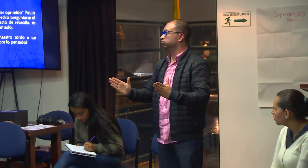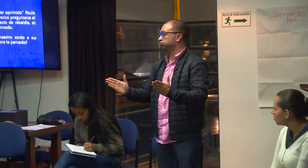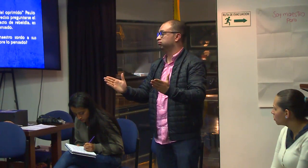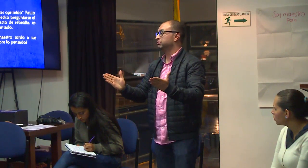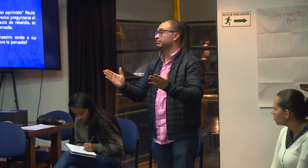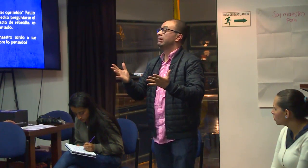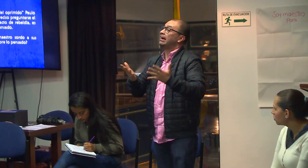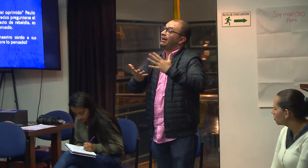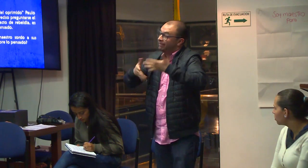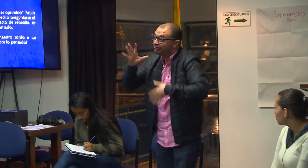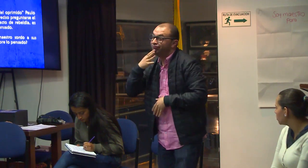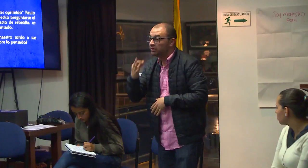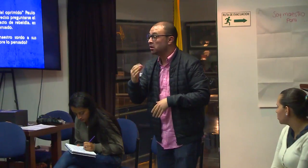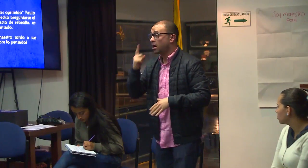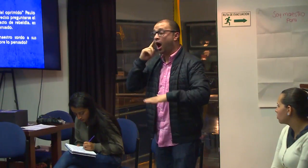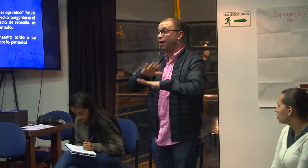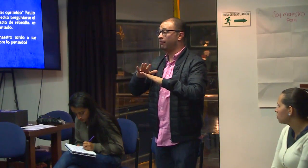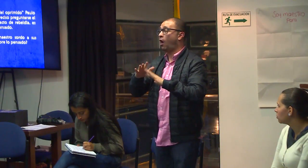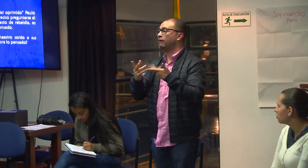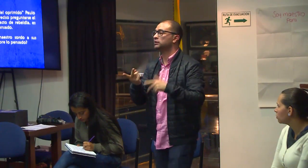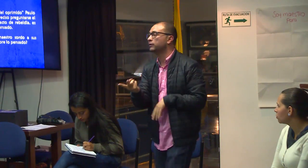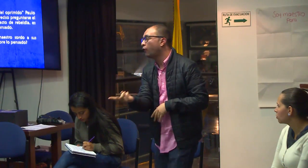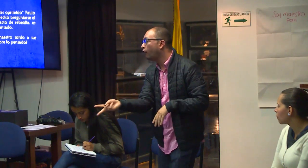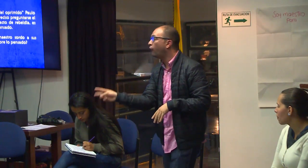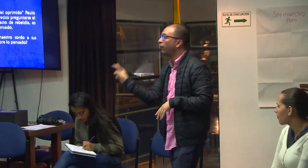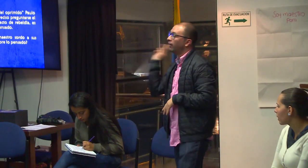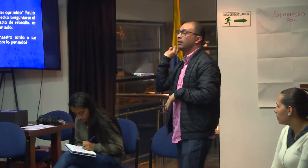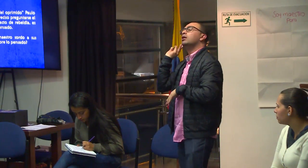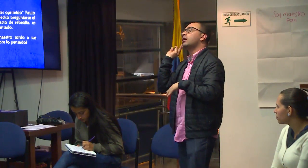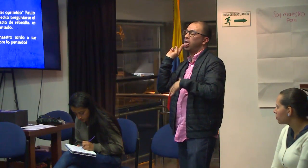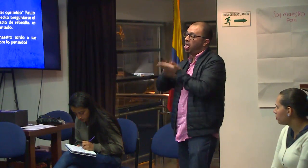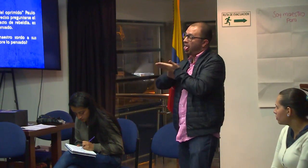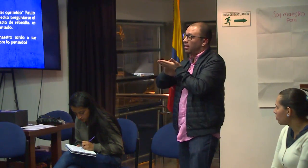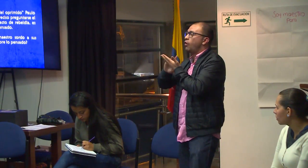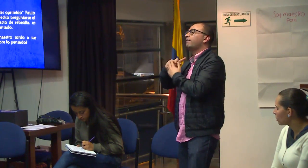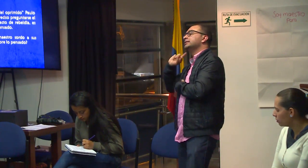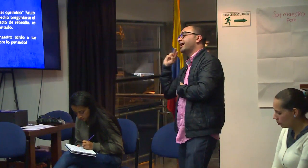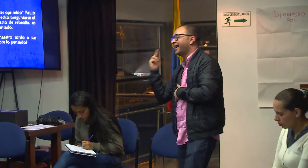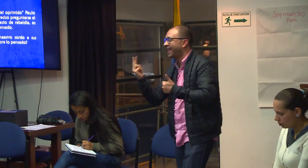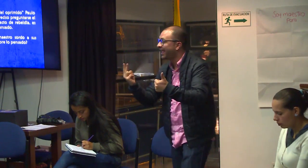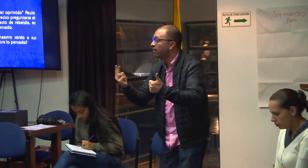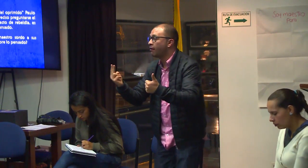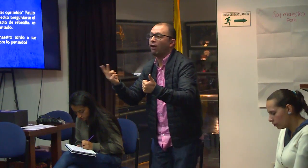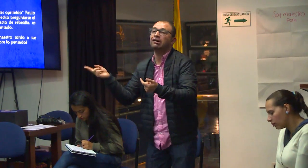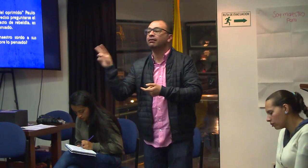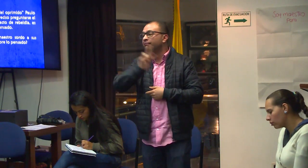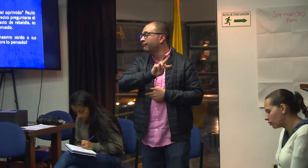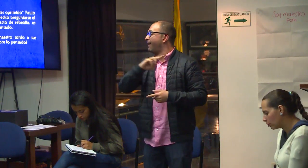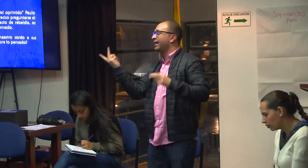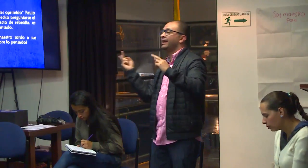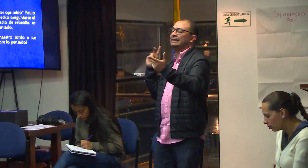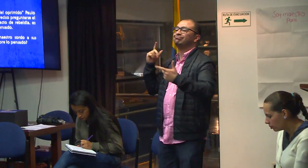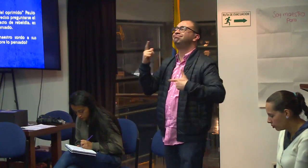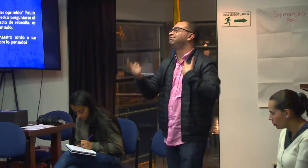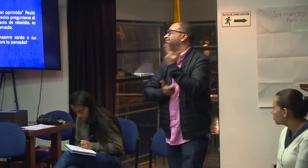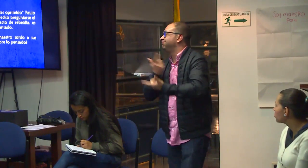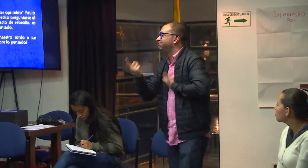que desde esos dos enfoques podamos construir, porque pareciera que